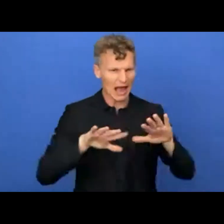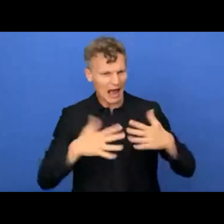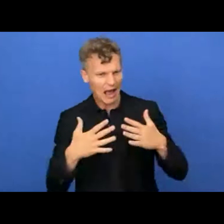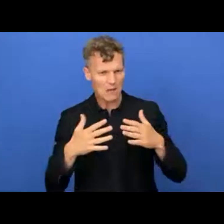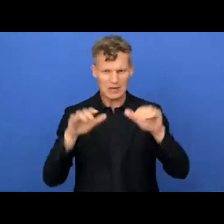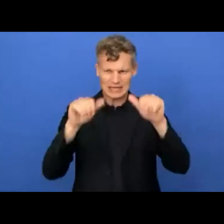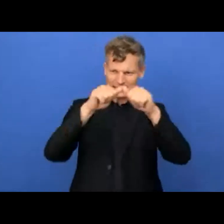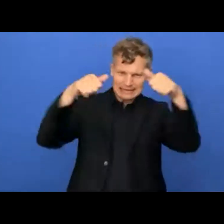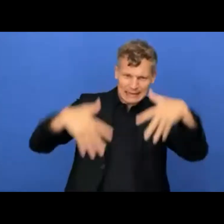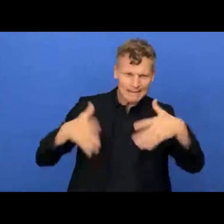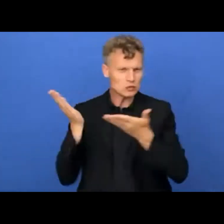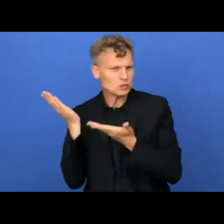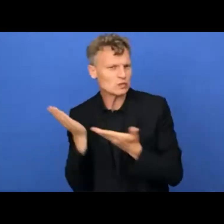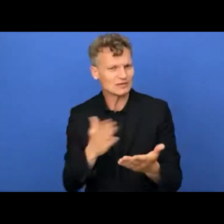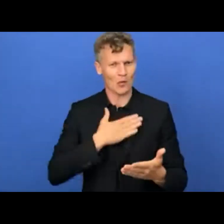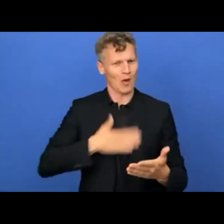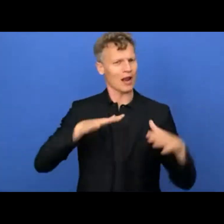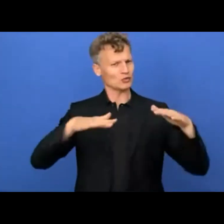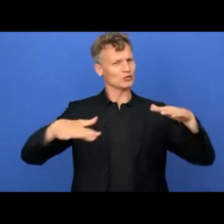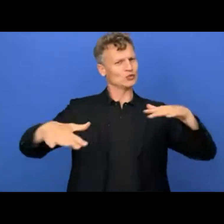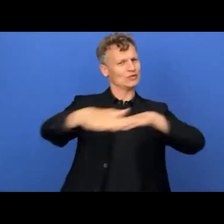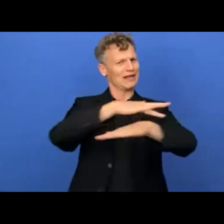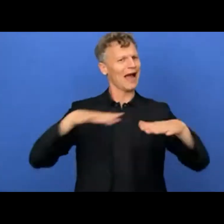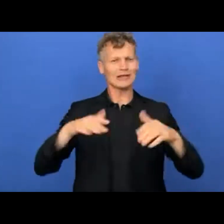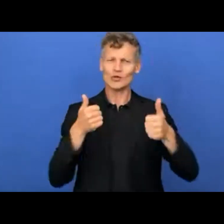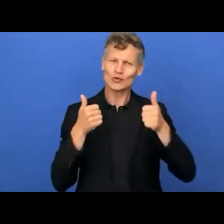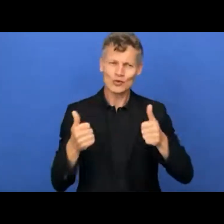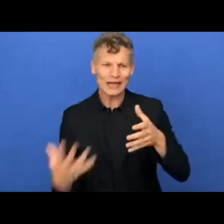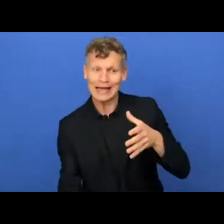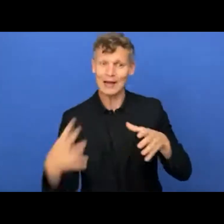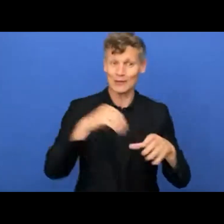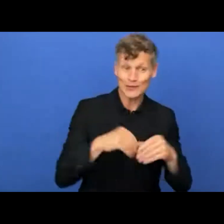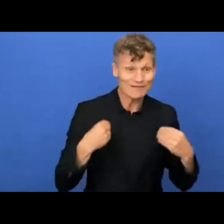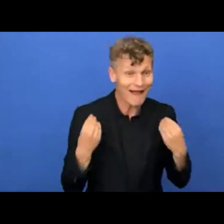systèmes de suivi, tout ce qui est nécessaire pour nous doter